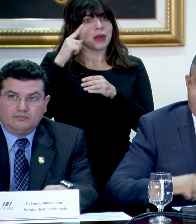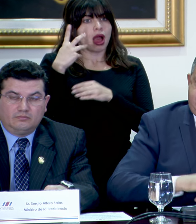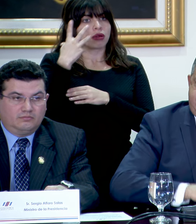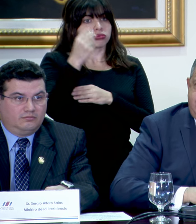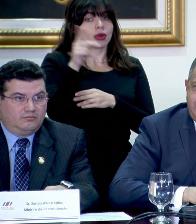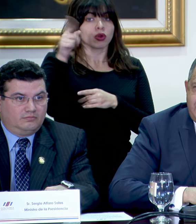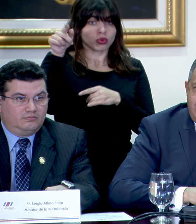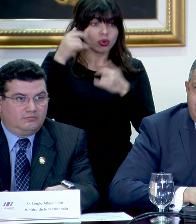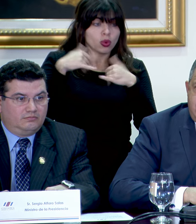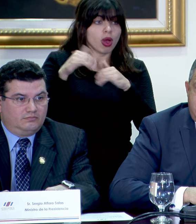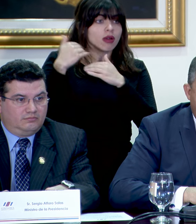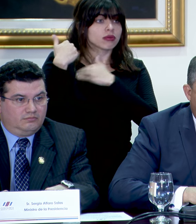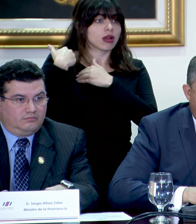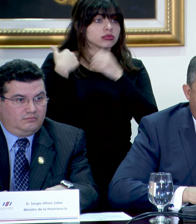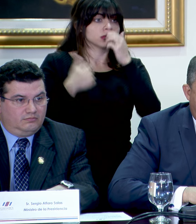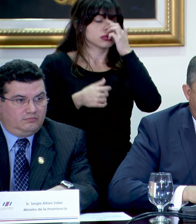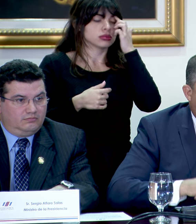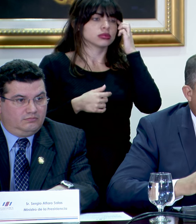es.